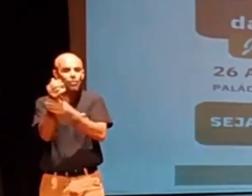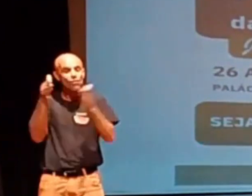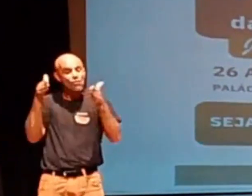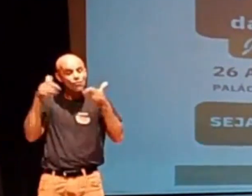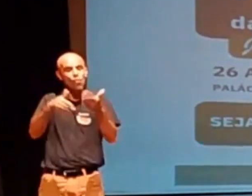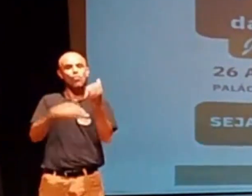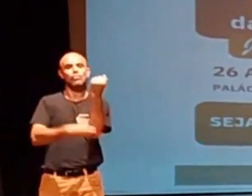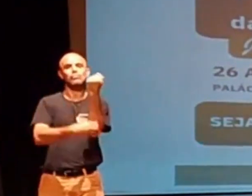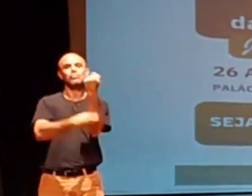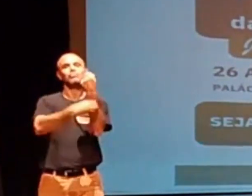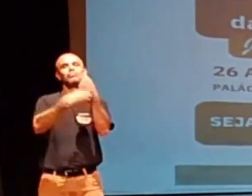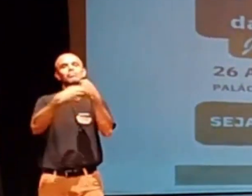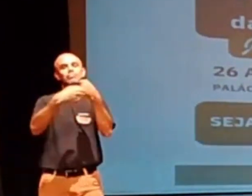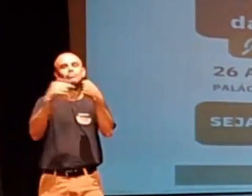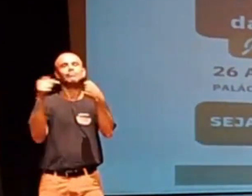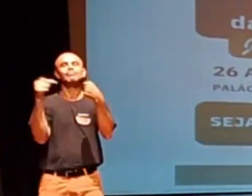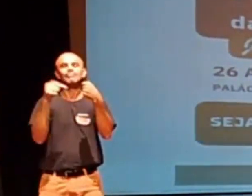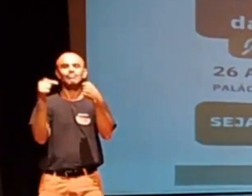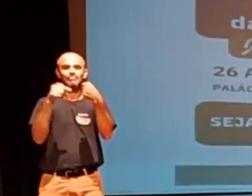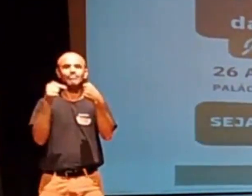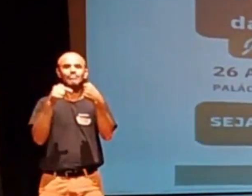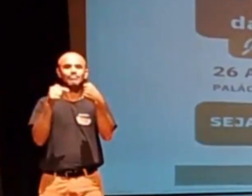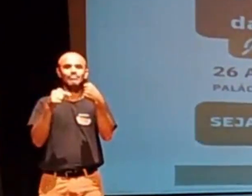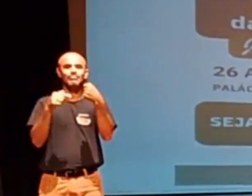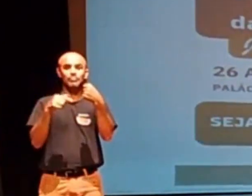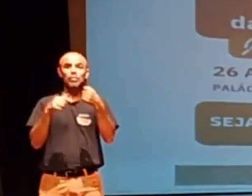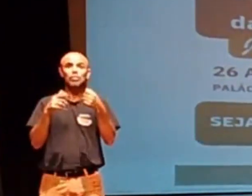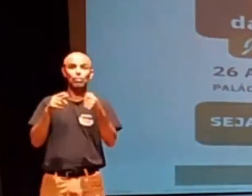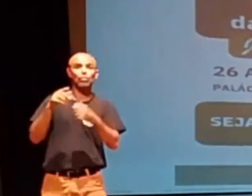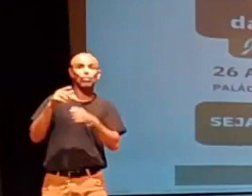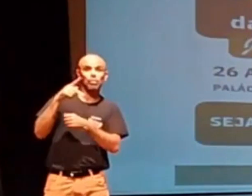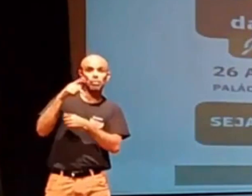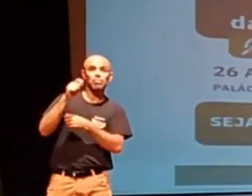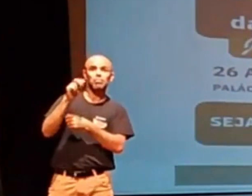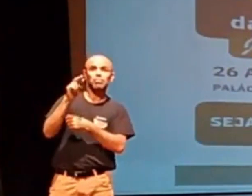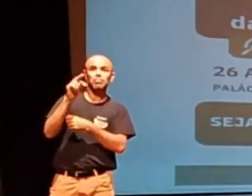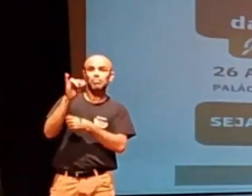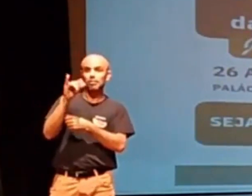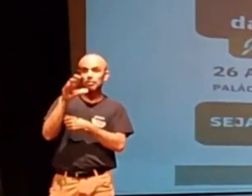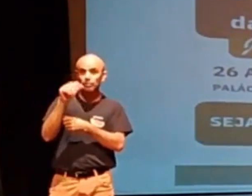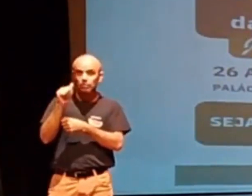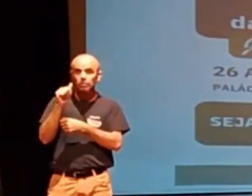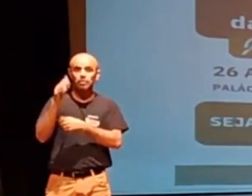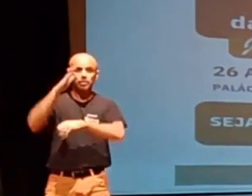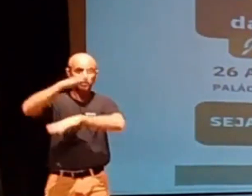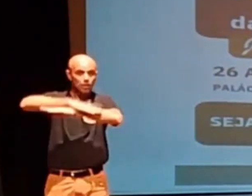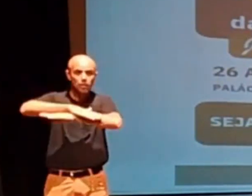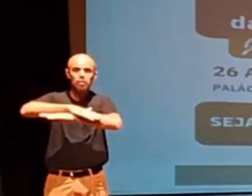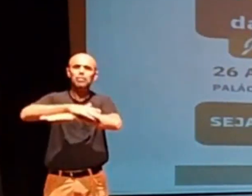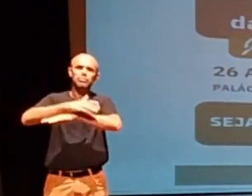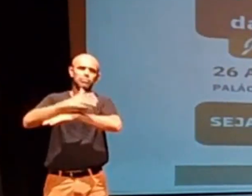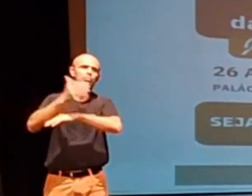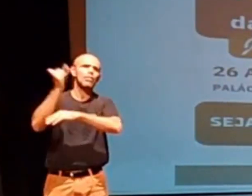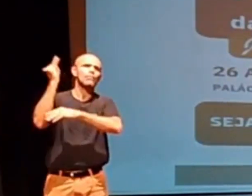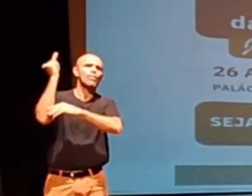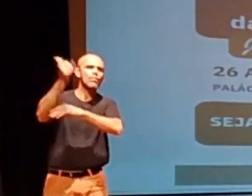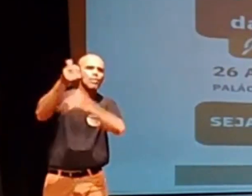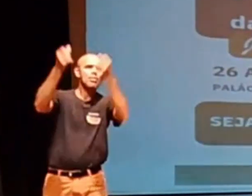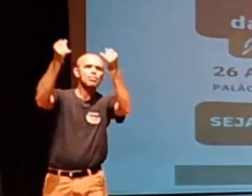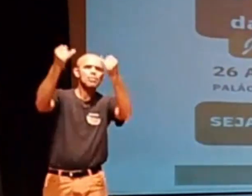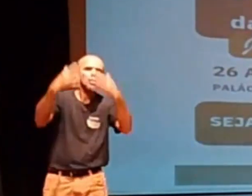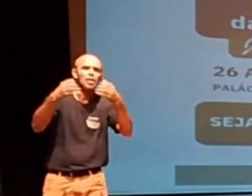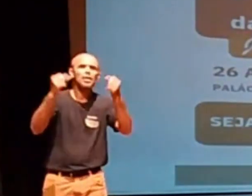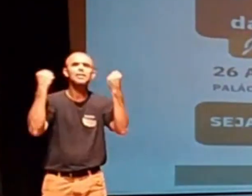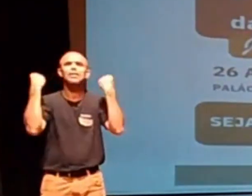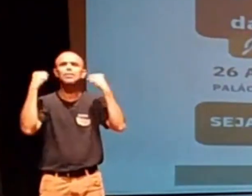para a escoliose, né? Hoje, né, a Patrícia vai falar sobre isso, então venham aqui à tarde, que ela vai estar